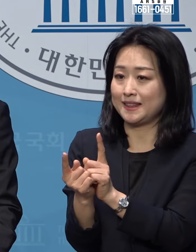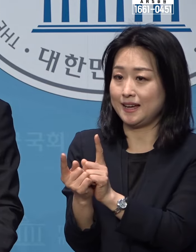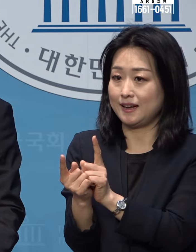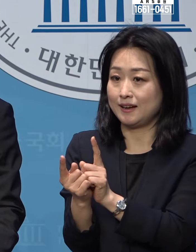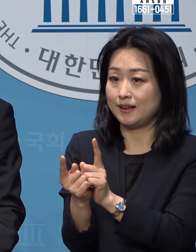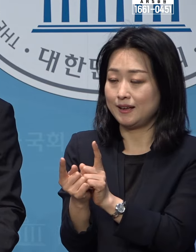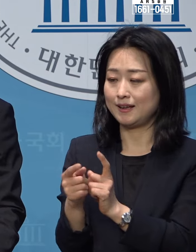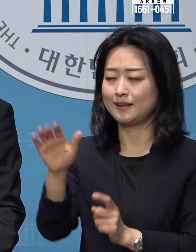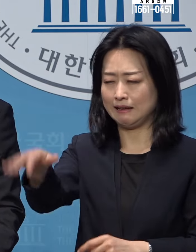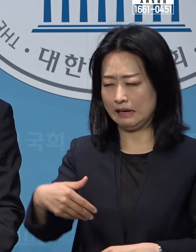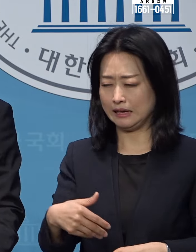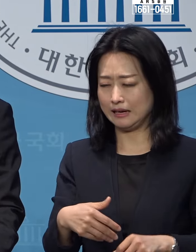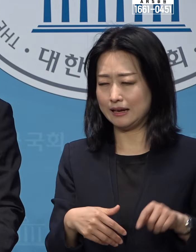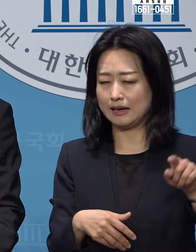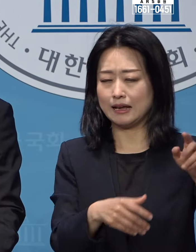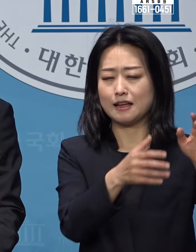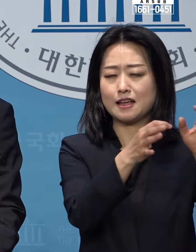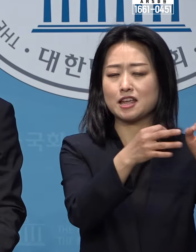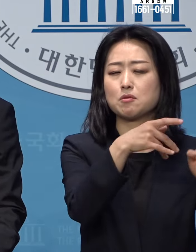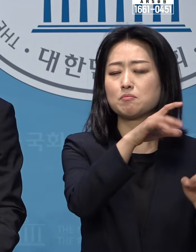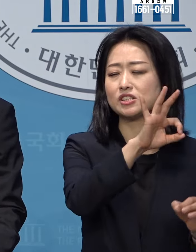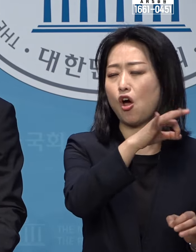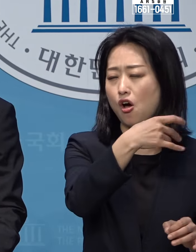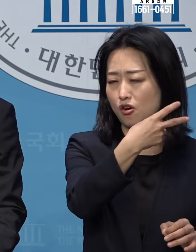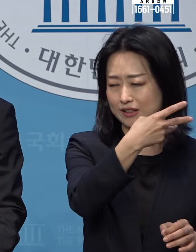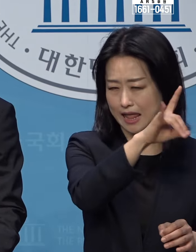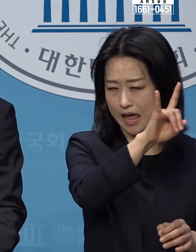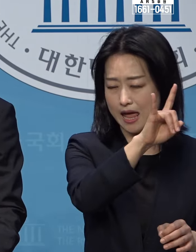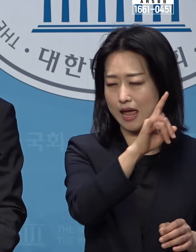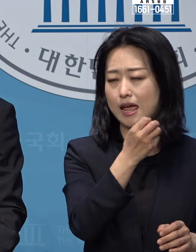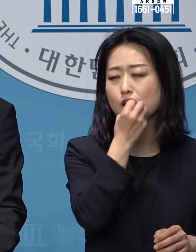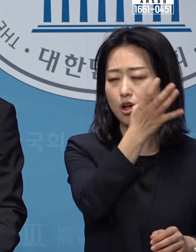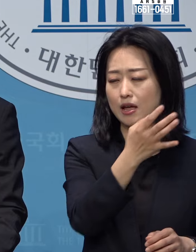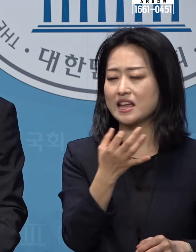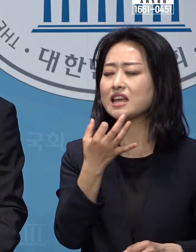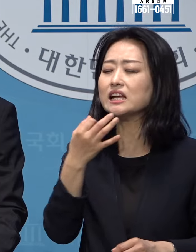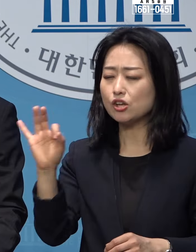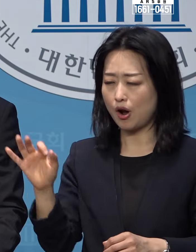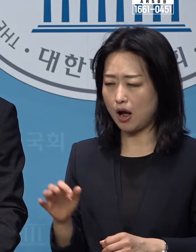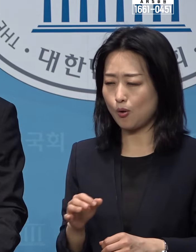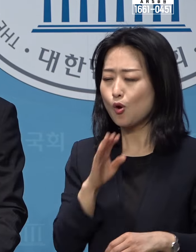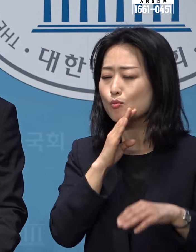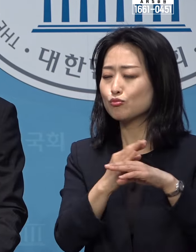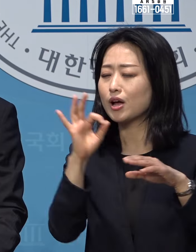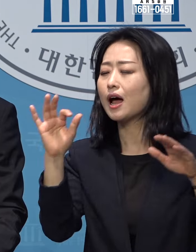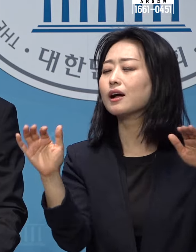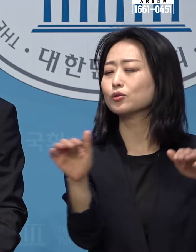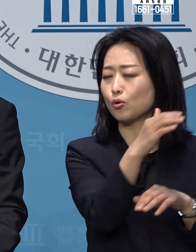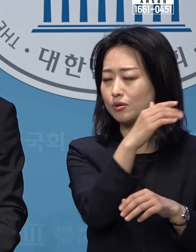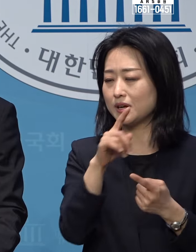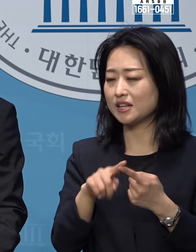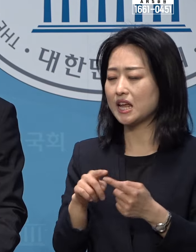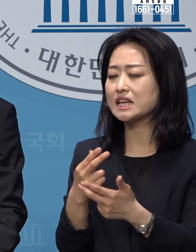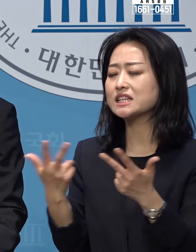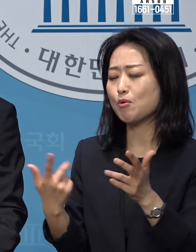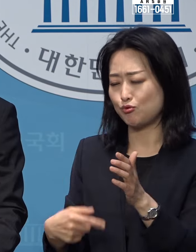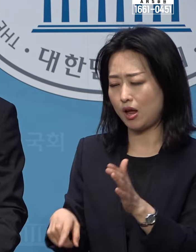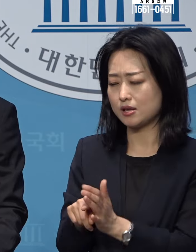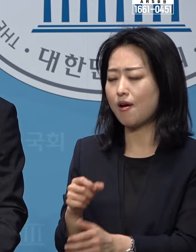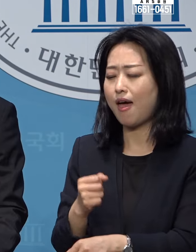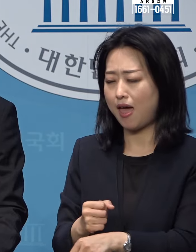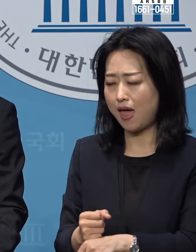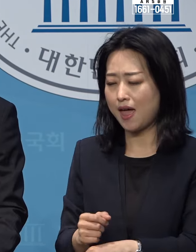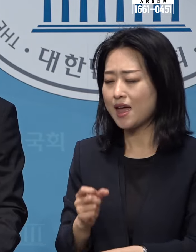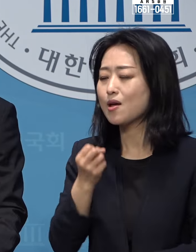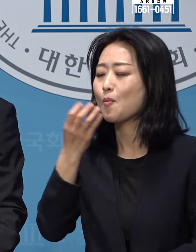접촉하여 김성태의 진술을 인정하고 대북 송금을 이재명을 위해서 한 일이라고 진술해주면 재판 중인